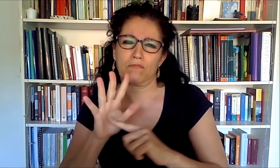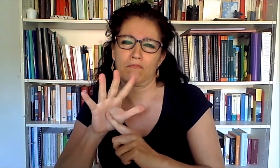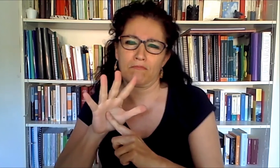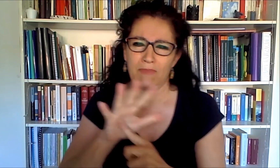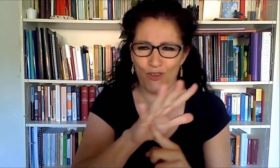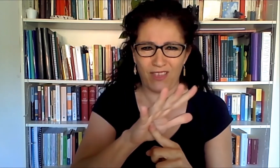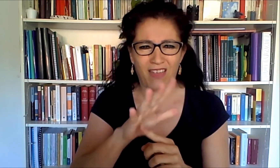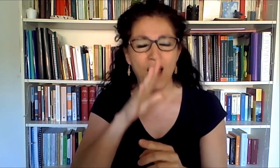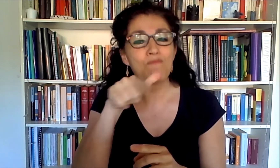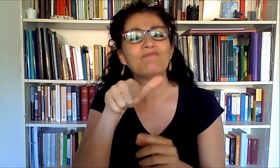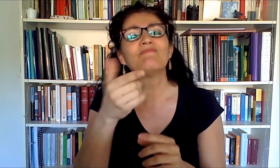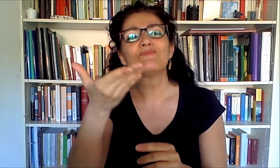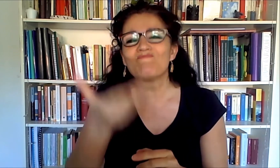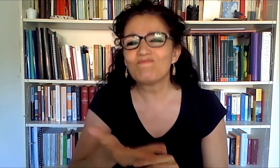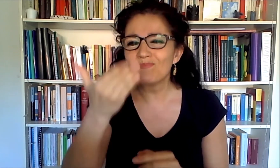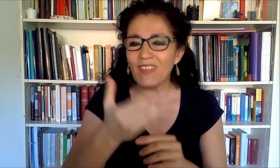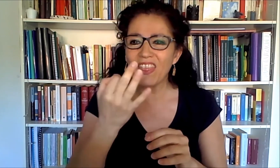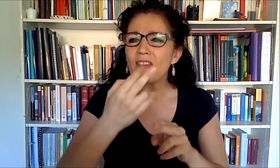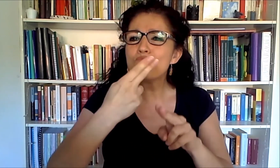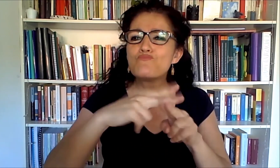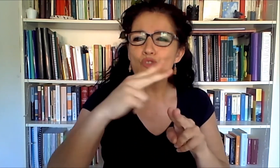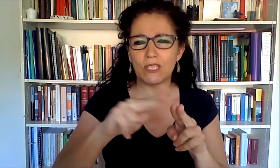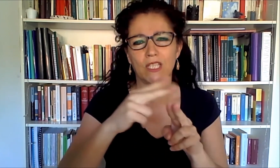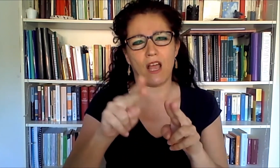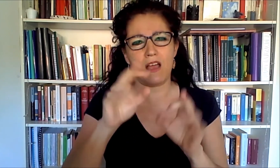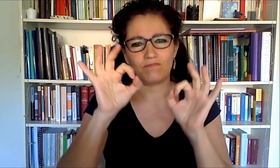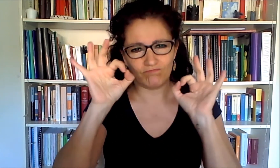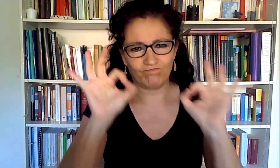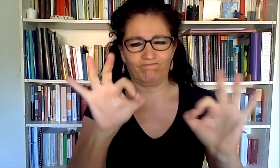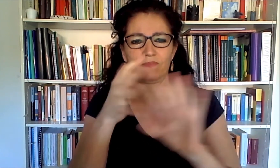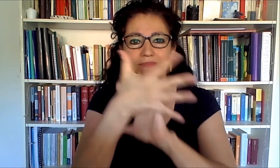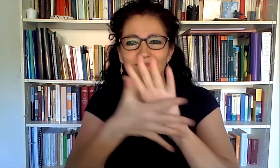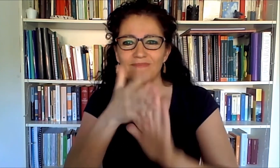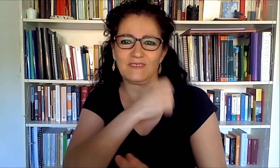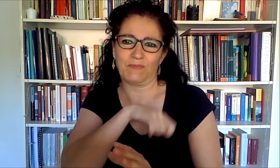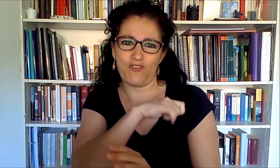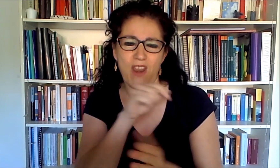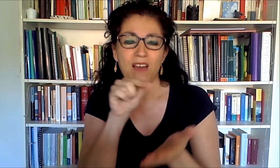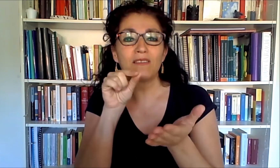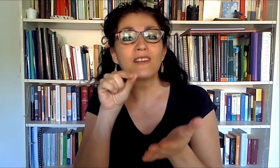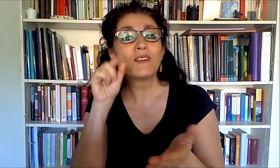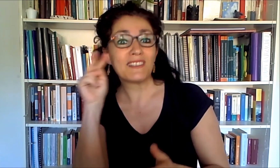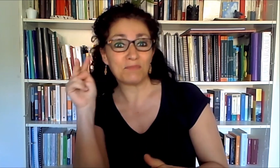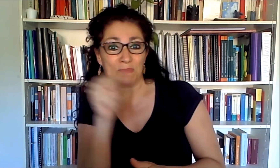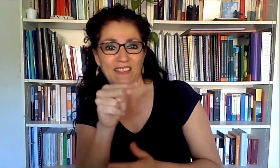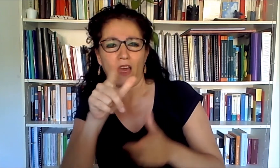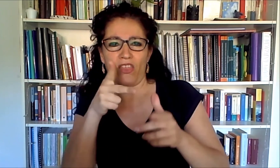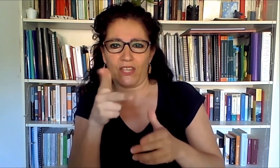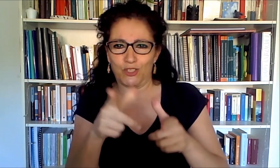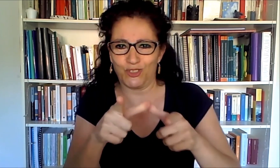En este sentido, se requiere una política explícita para la lengua de signos española desde la perspectiva de los derechos